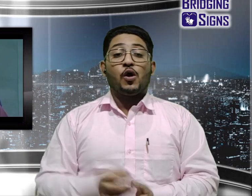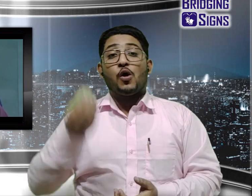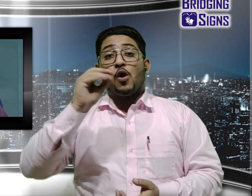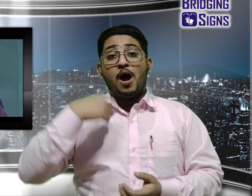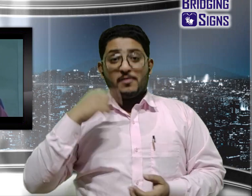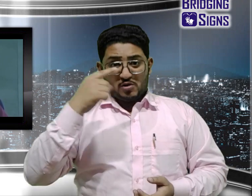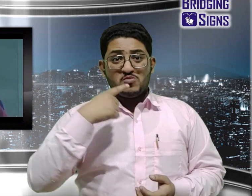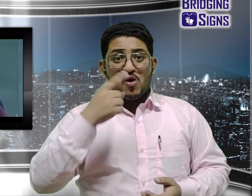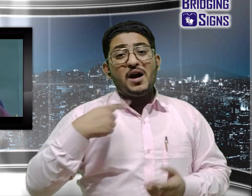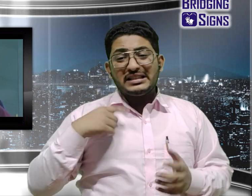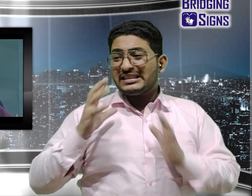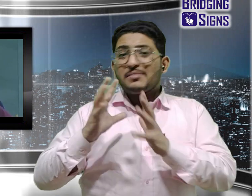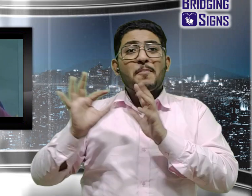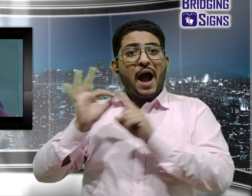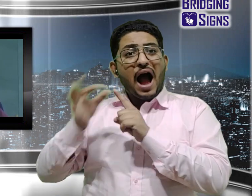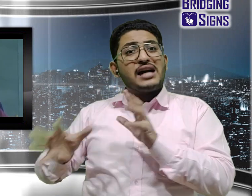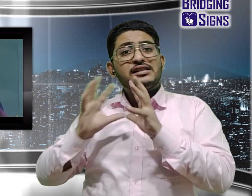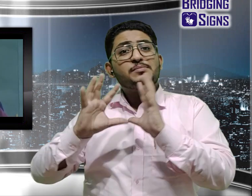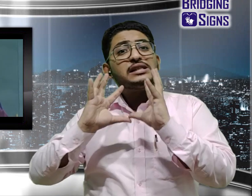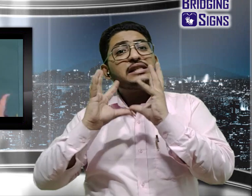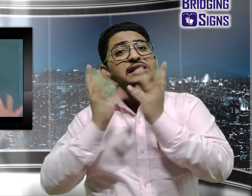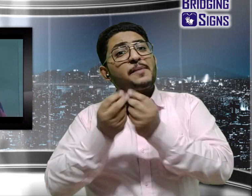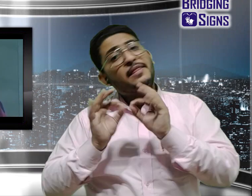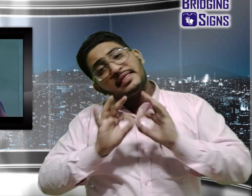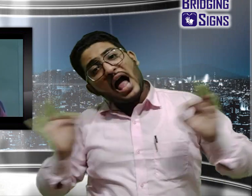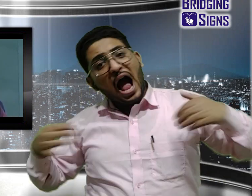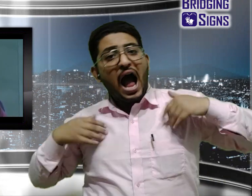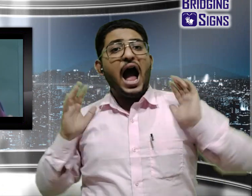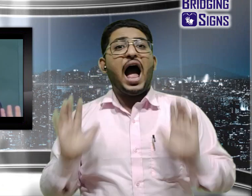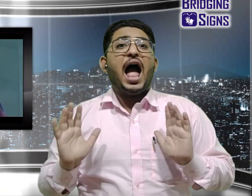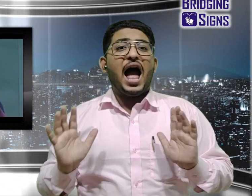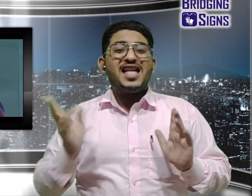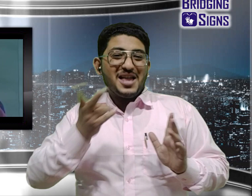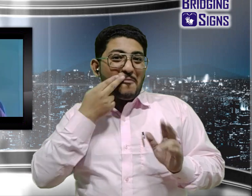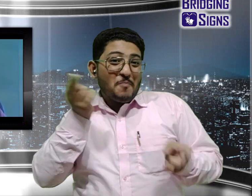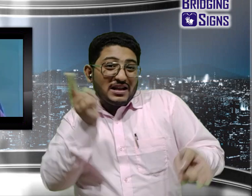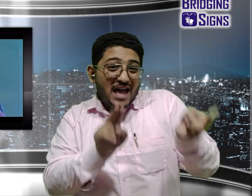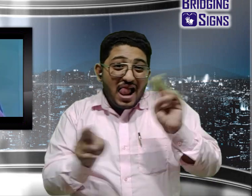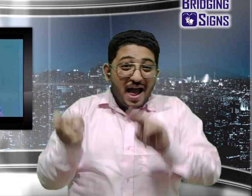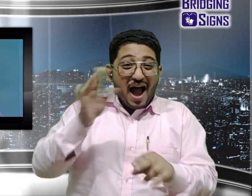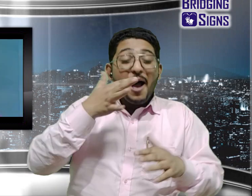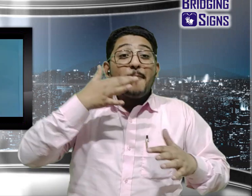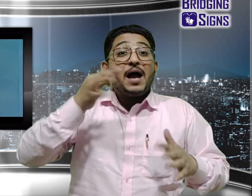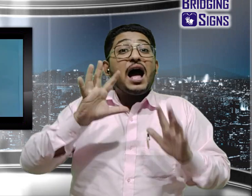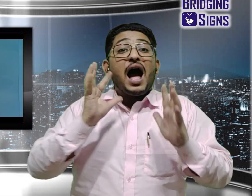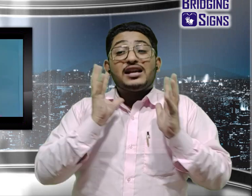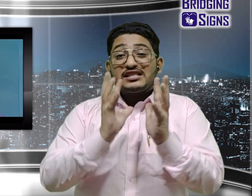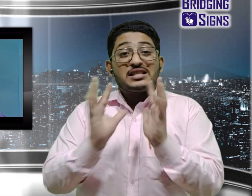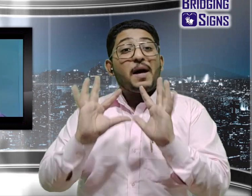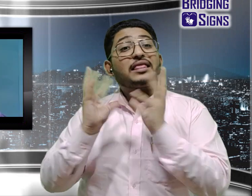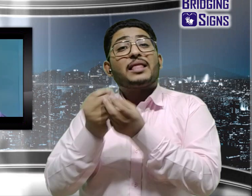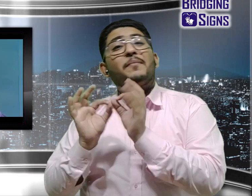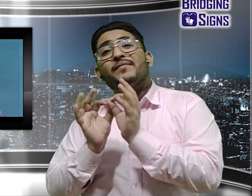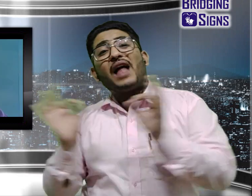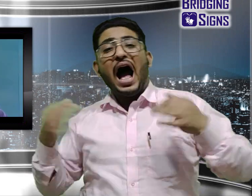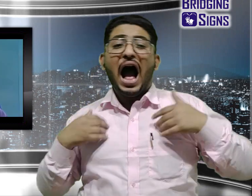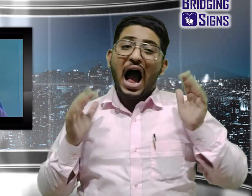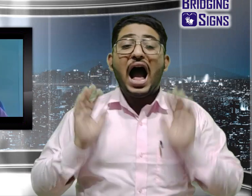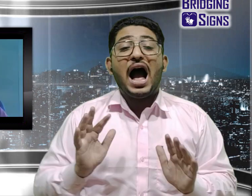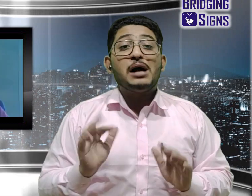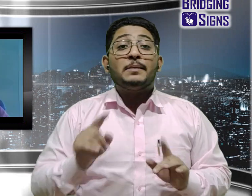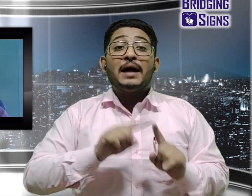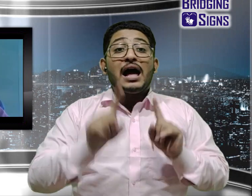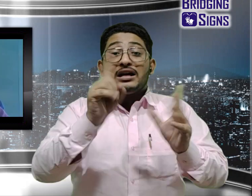और हमारे पास सब चीज़ें हैं, हमारे पास सारे जो कहते हैं इन्ग्रीडियंट्स, सारे इन्ग्रीडियंट्स इन प्लेस हैं। हमने अब ये करना है कि हमने